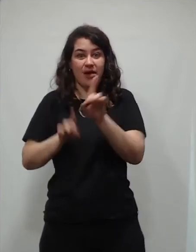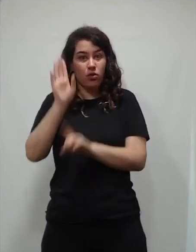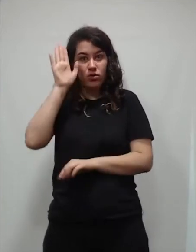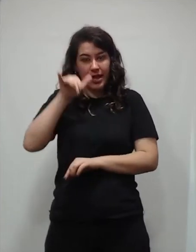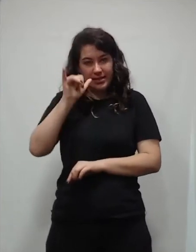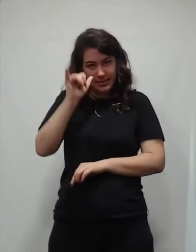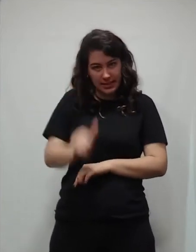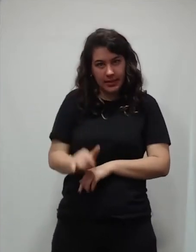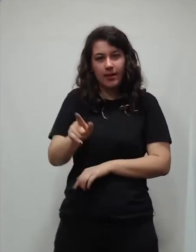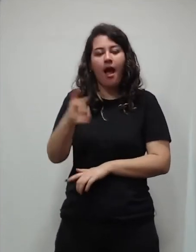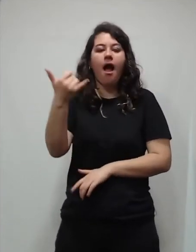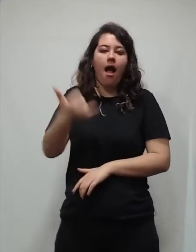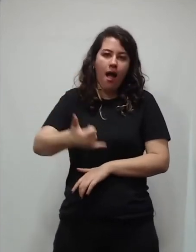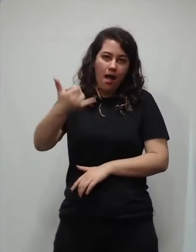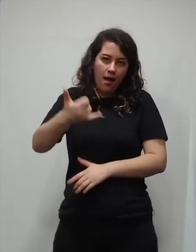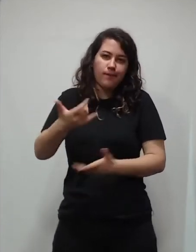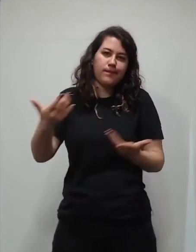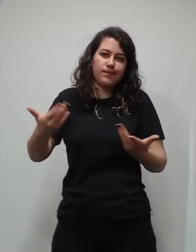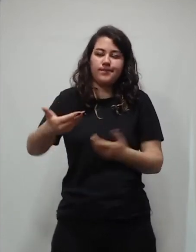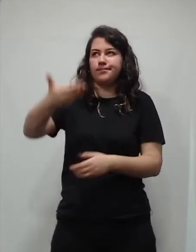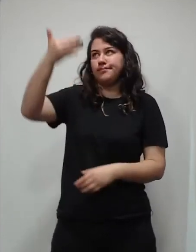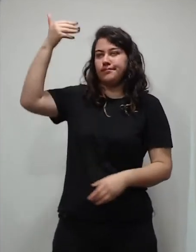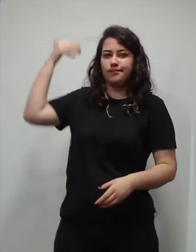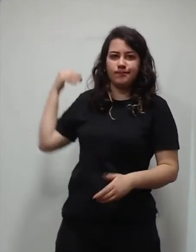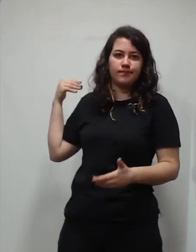universidad tiene desde